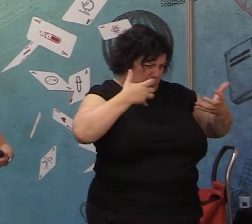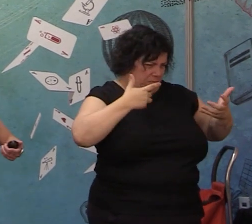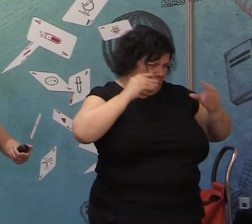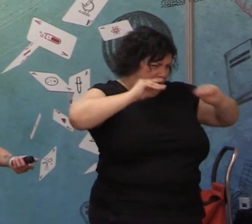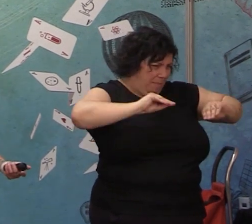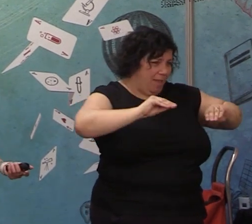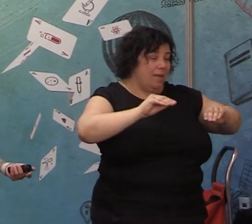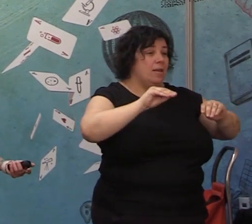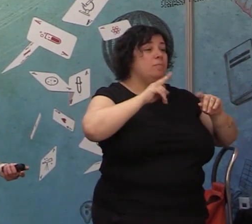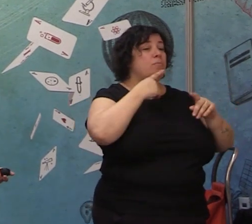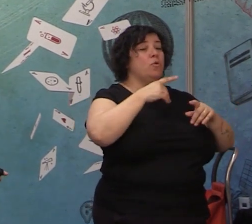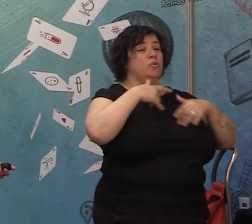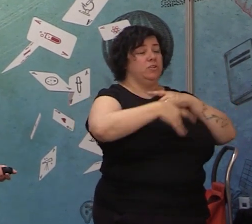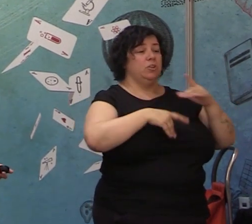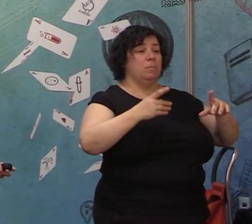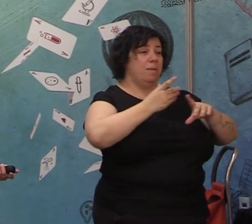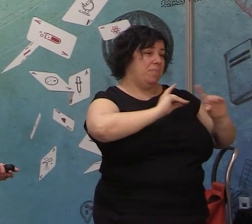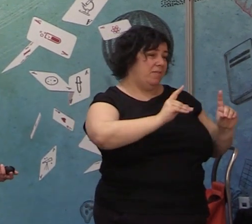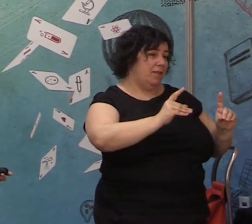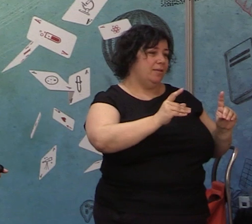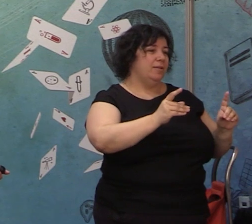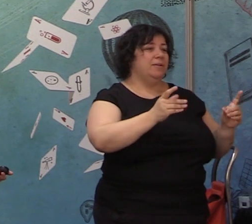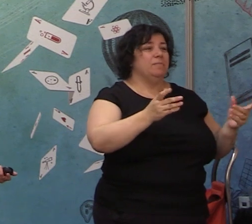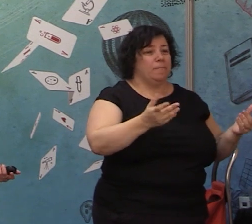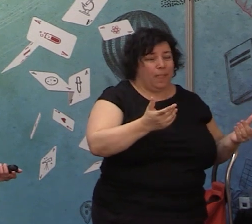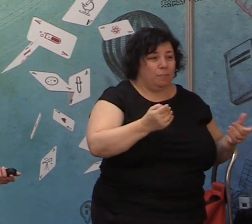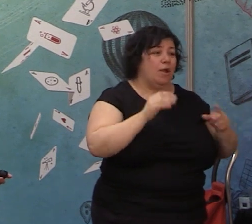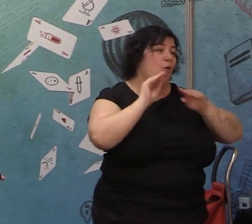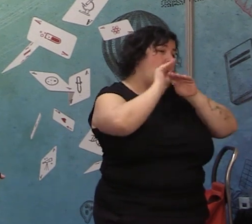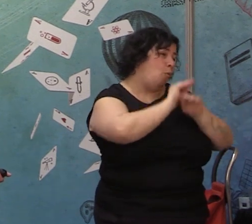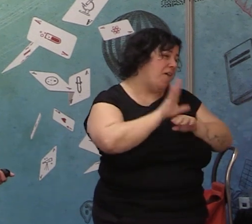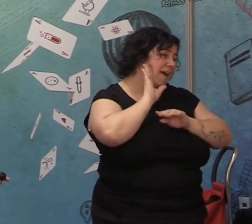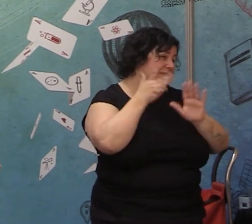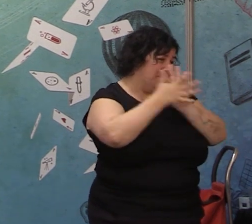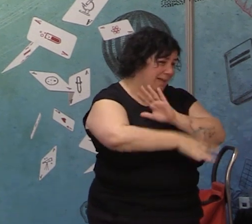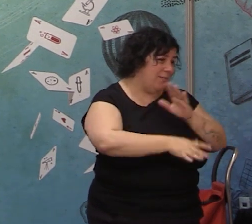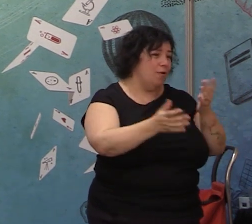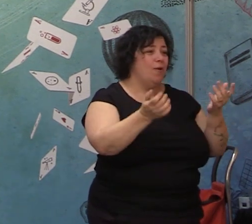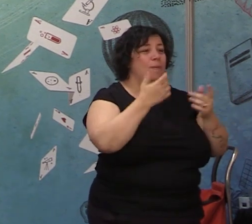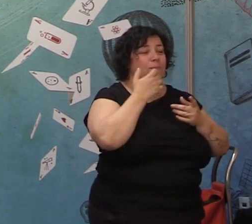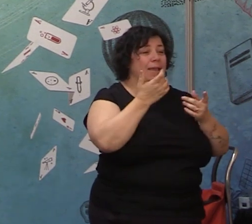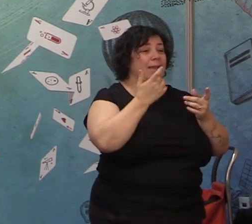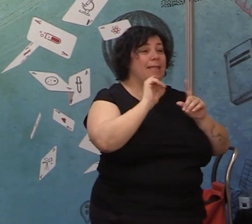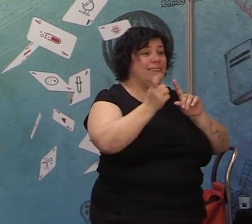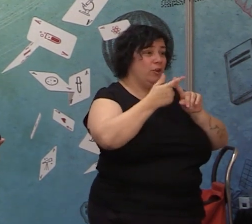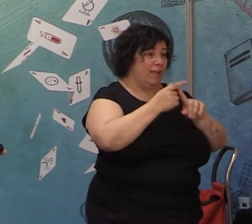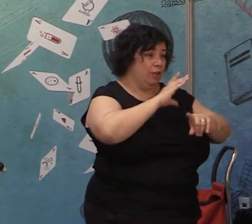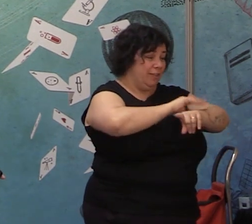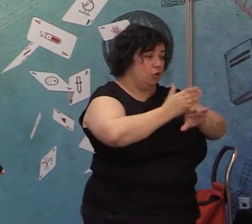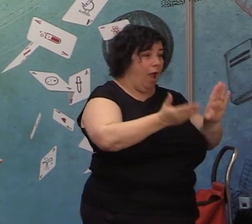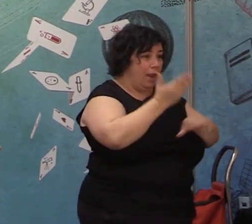prevenir estos síntomas, pues obviamente, porque no, cuidar los factores de riesgo cardiovascular, que te diagnostican